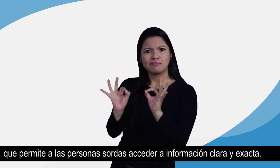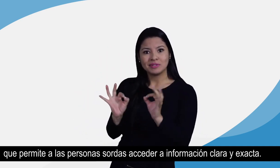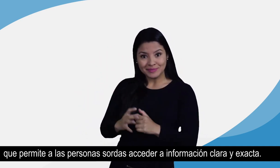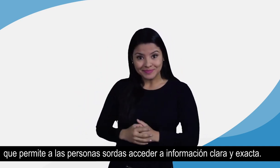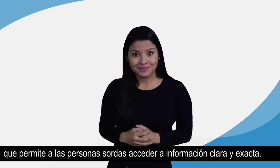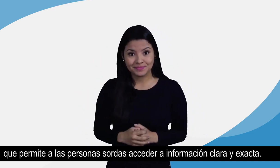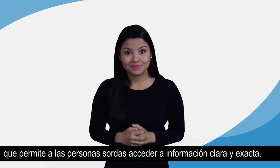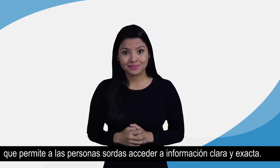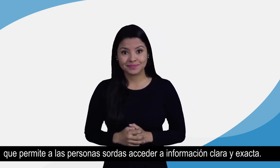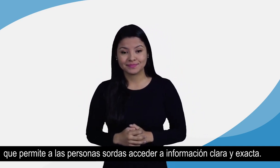exacta.